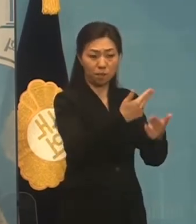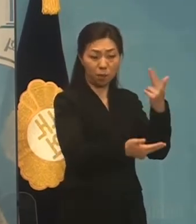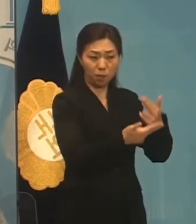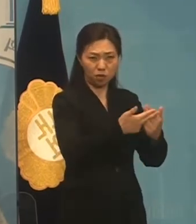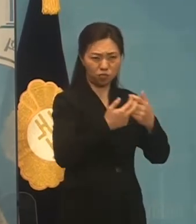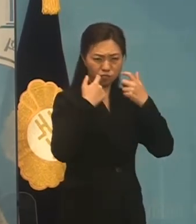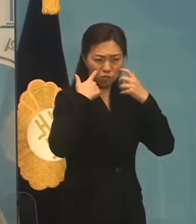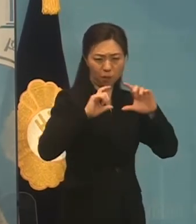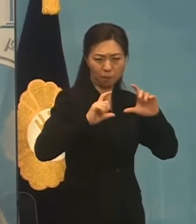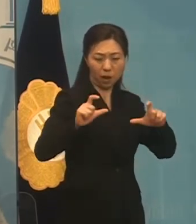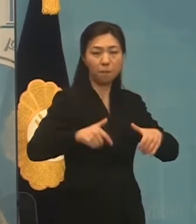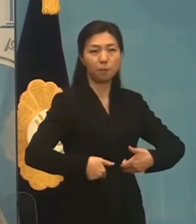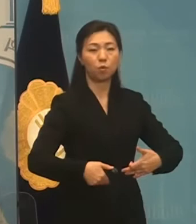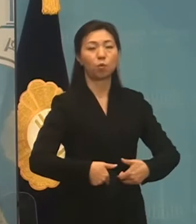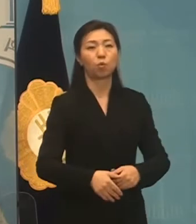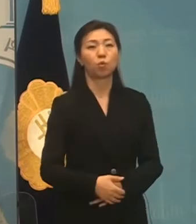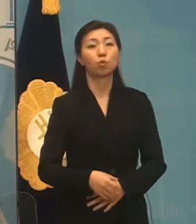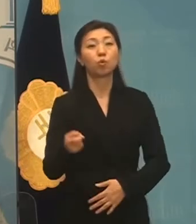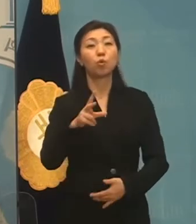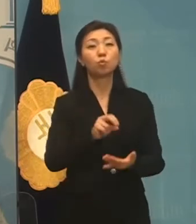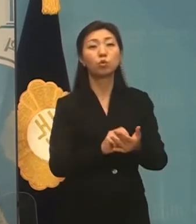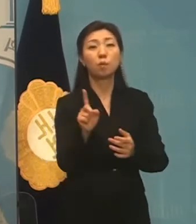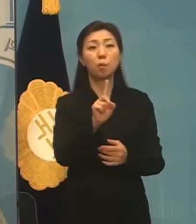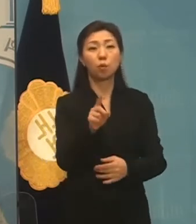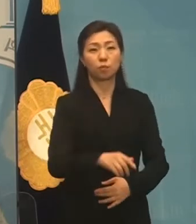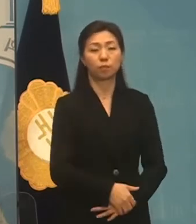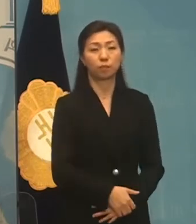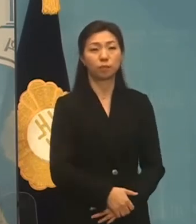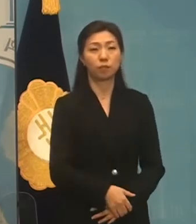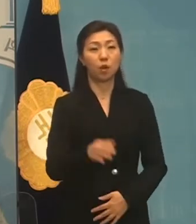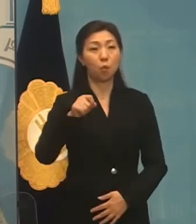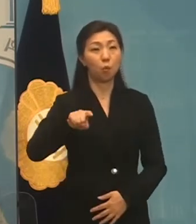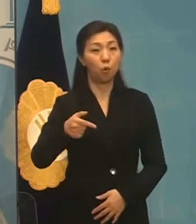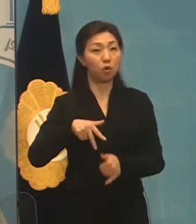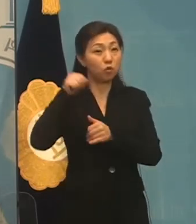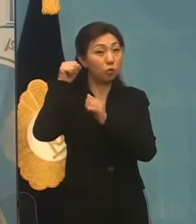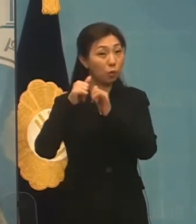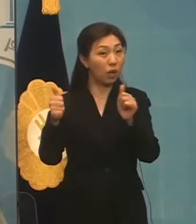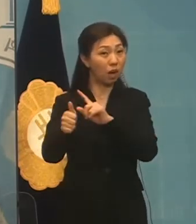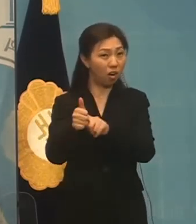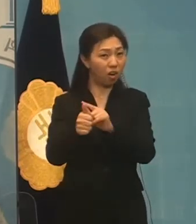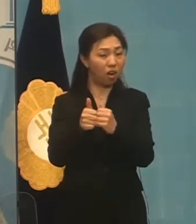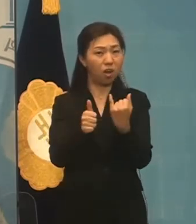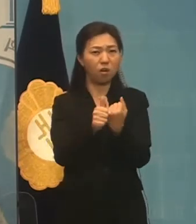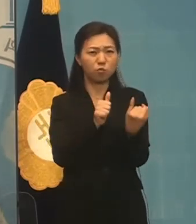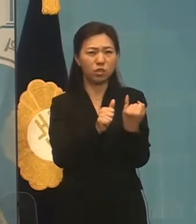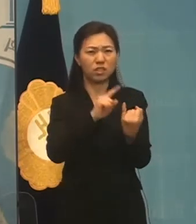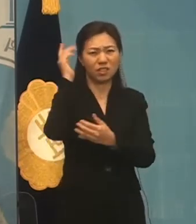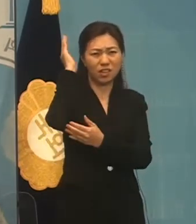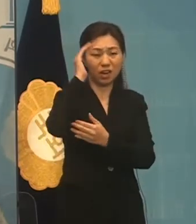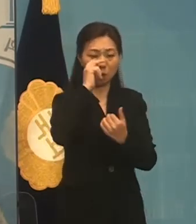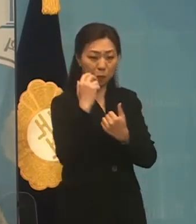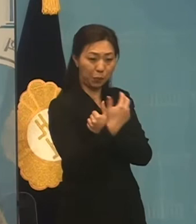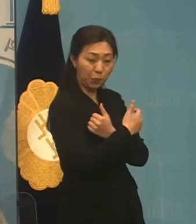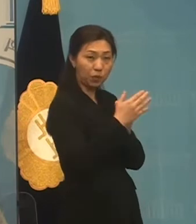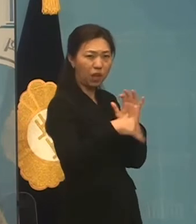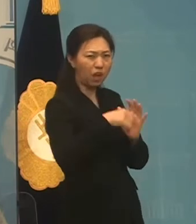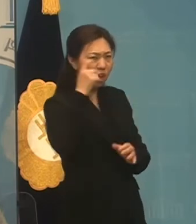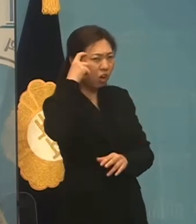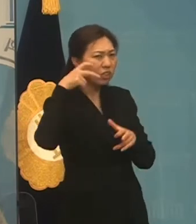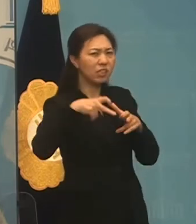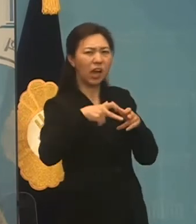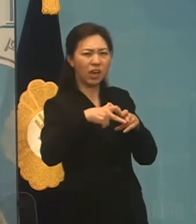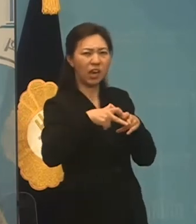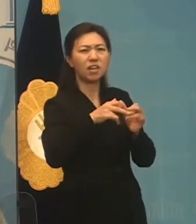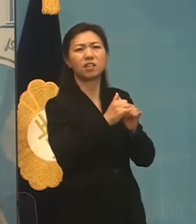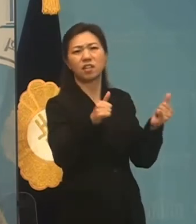그런데 문제는 또 있습니다. 원 후보는 부인의 발언을 옹호하는 과정에서 정신장애인